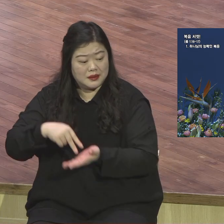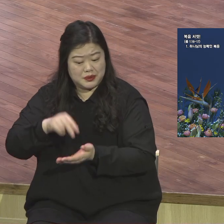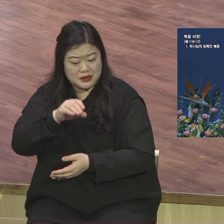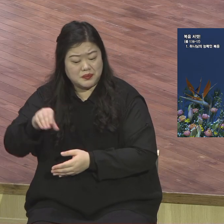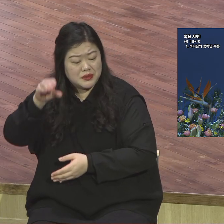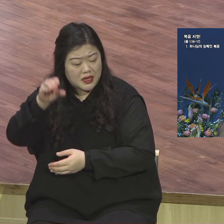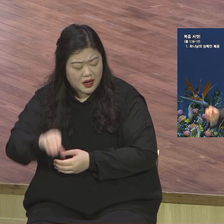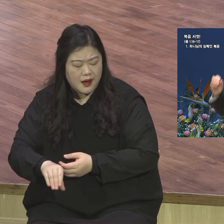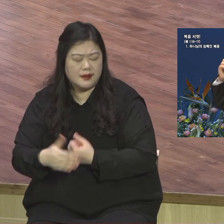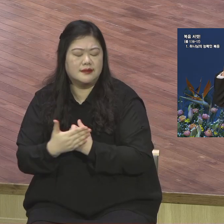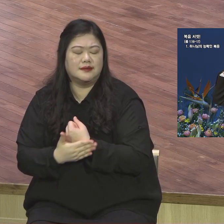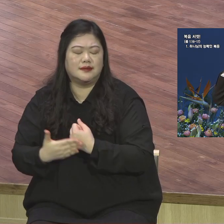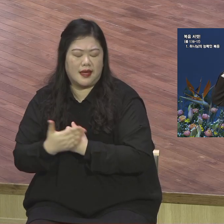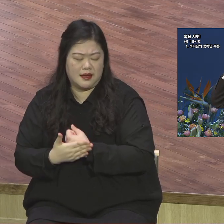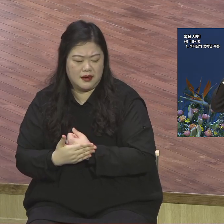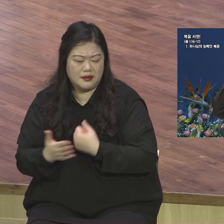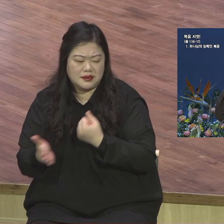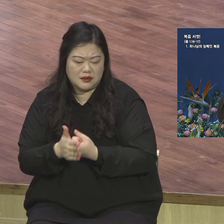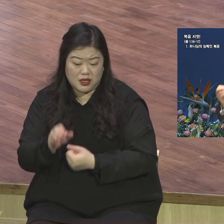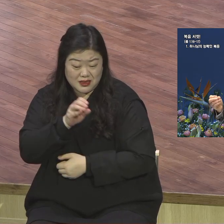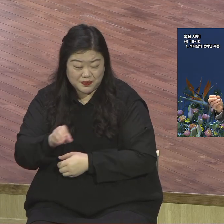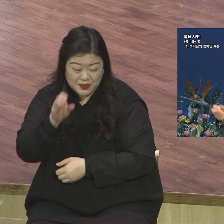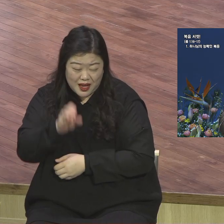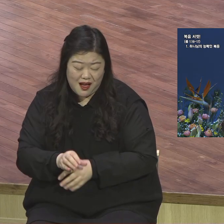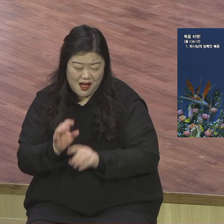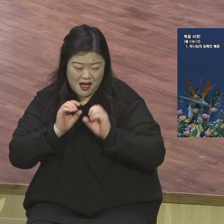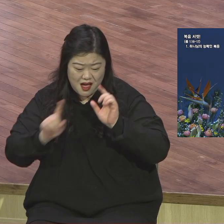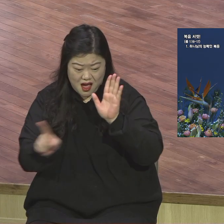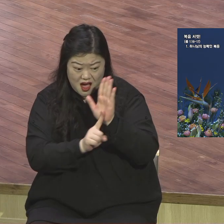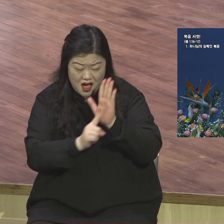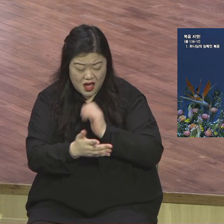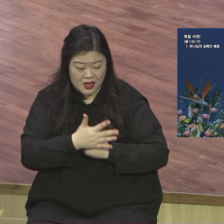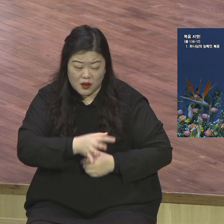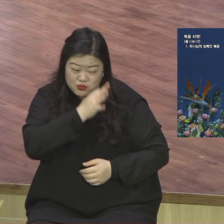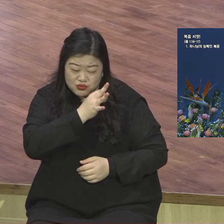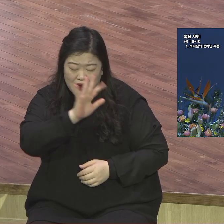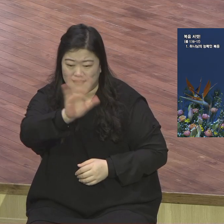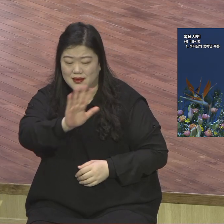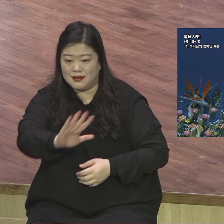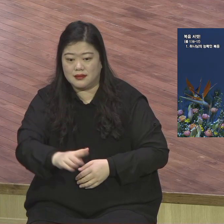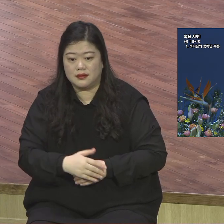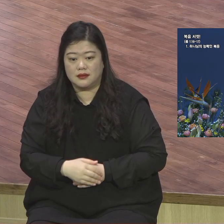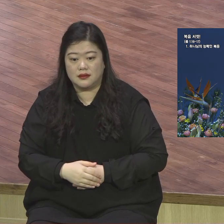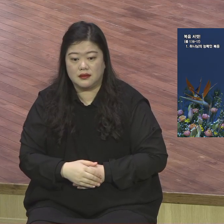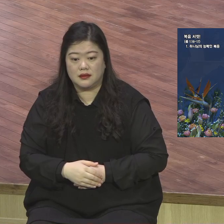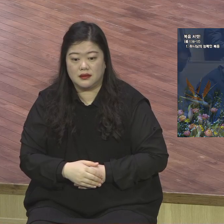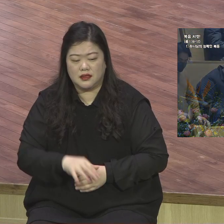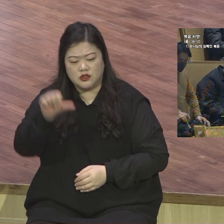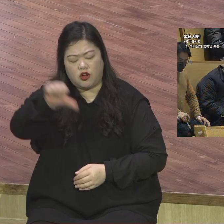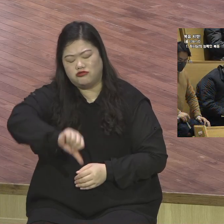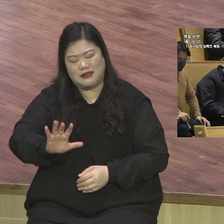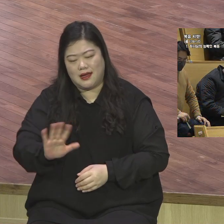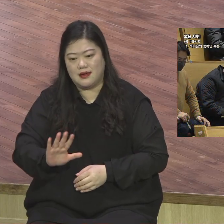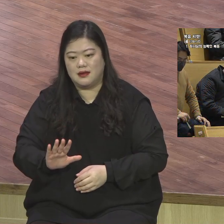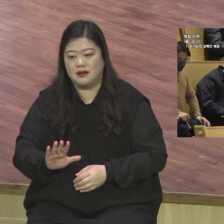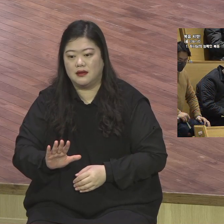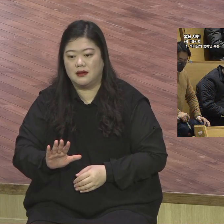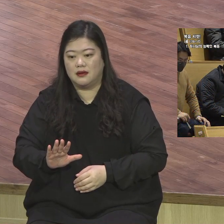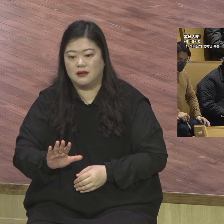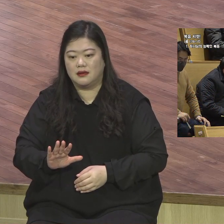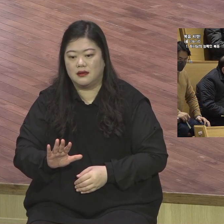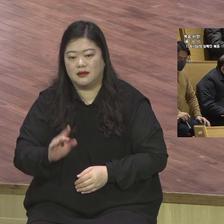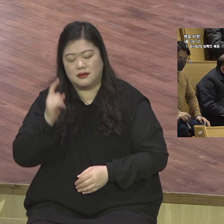자랑할 정도가 아니요. 이 십자가 복음 증거하는데 생을 걸었다. 생을 걸었다. 생을.